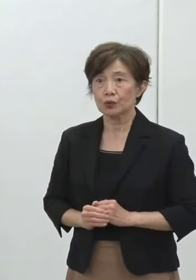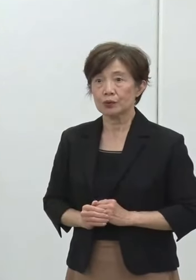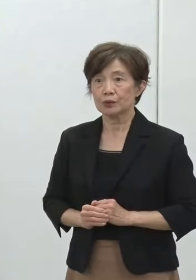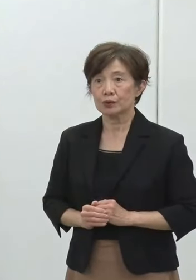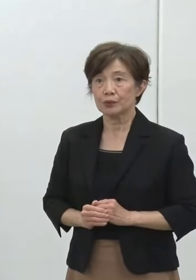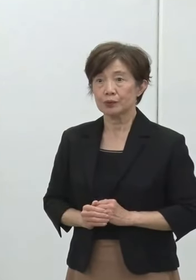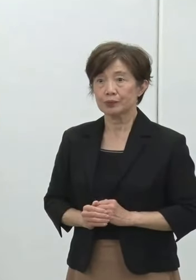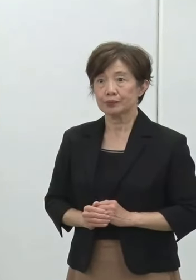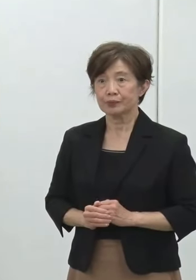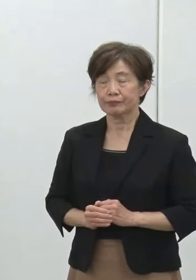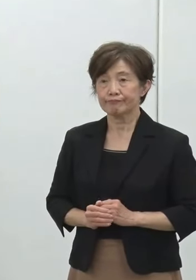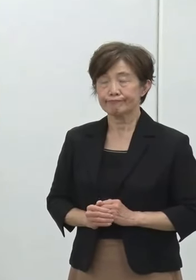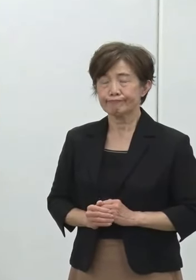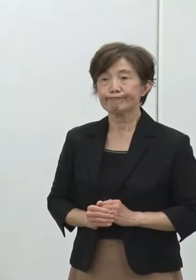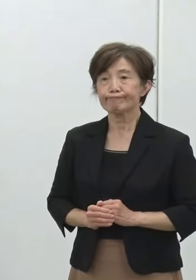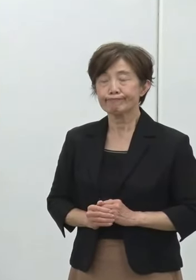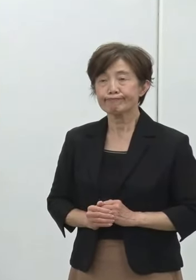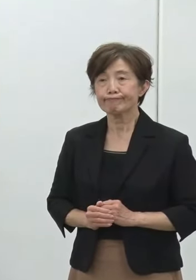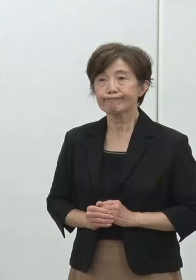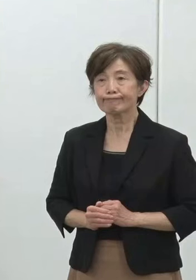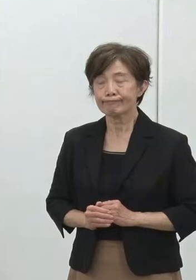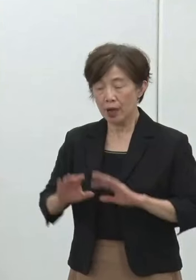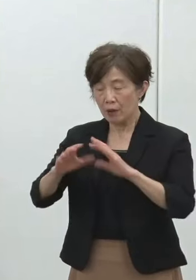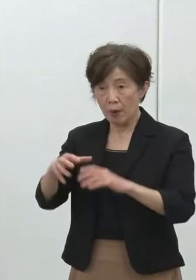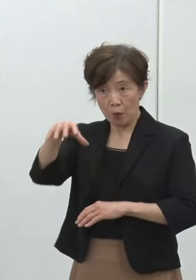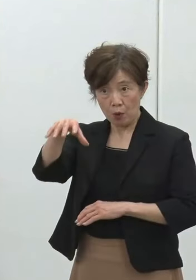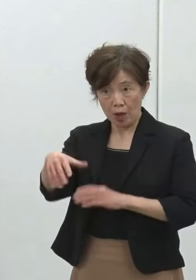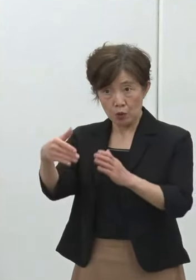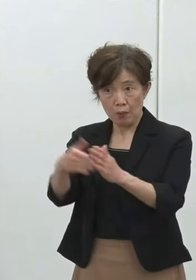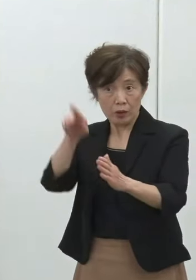あ、できるだけスムーズに来れるようにですね、